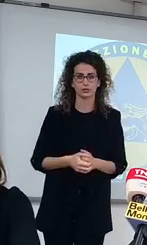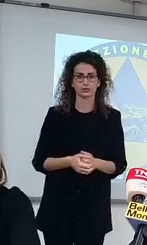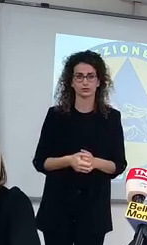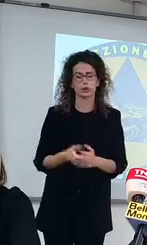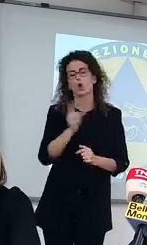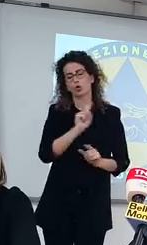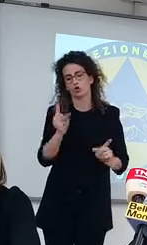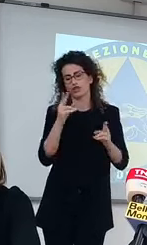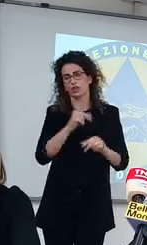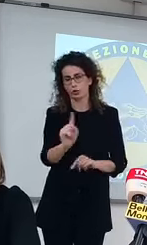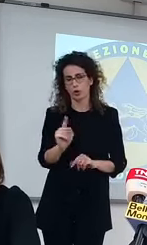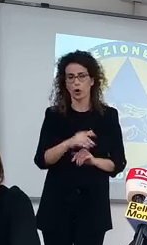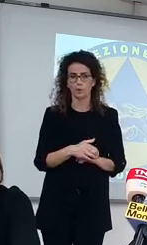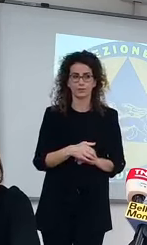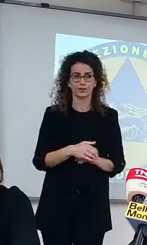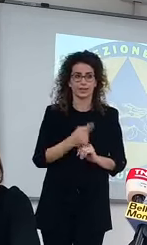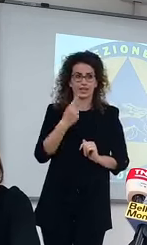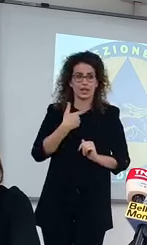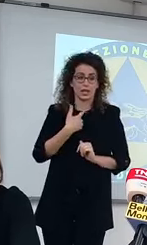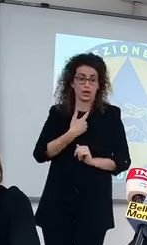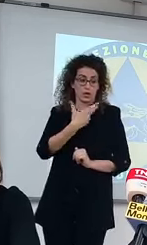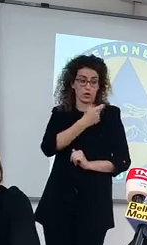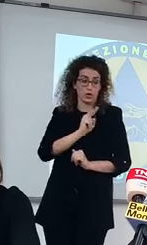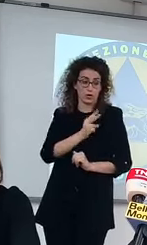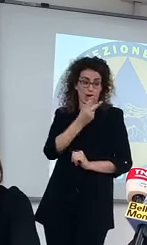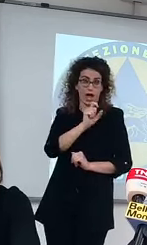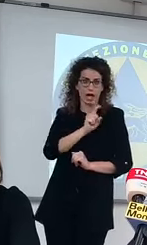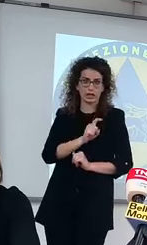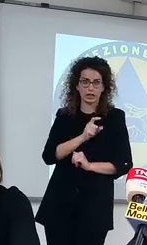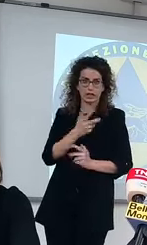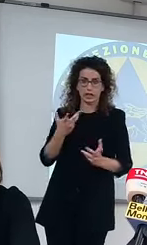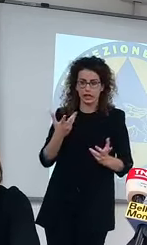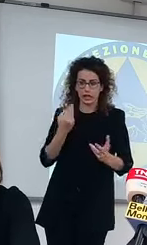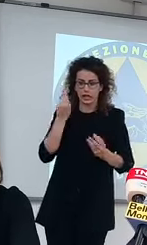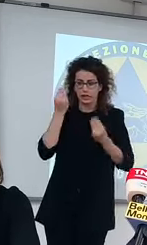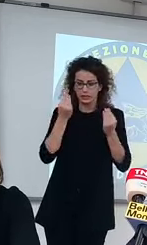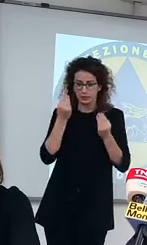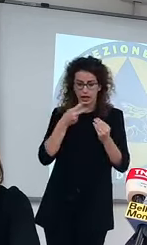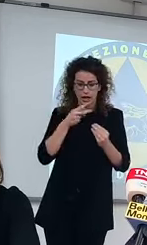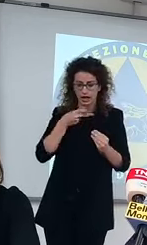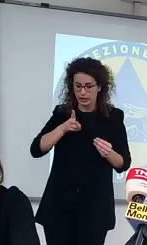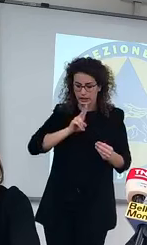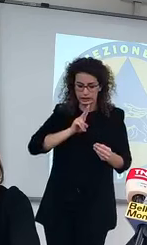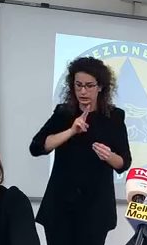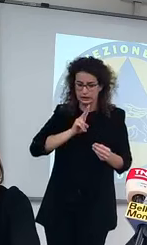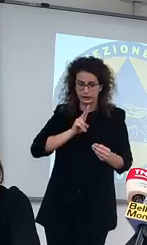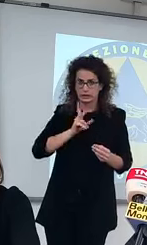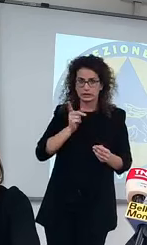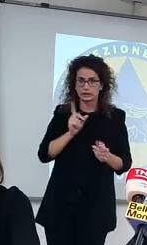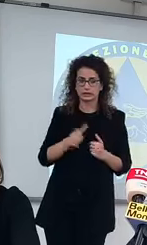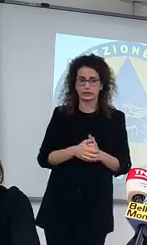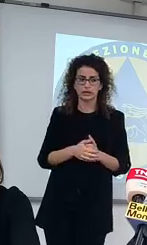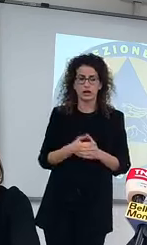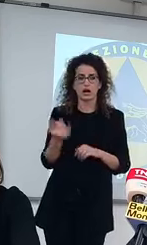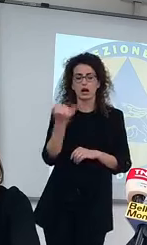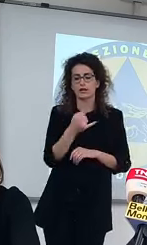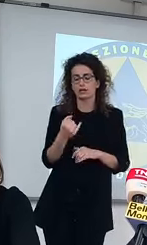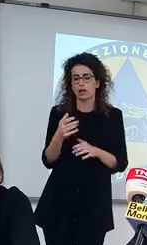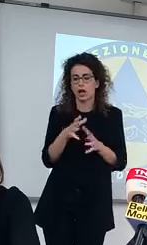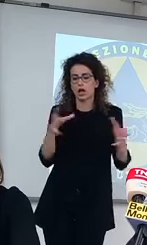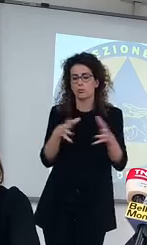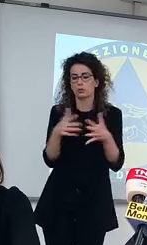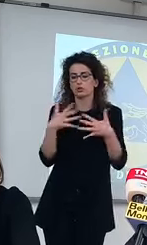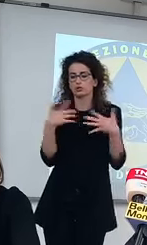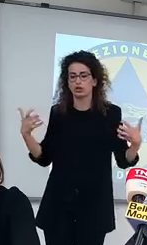Se io avessi il richiamo di AstraZeneca mi porrei anch'io il quesito, ma non saprei darmi una risposta, cioè, poi alla fine mi riferirei alle realtà scientifiche